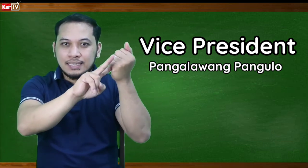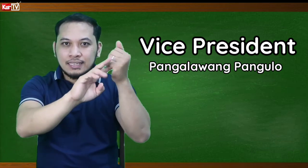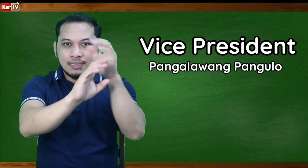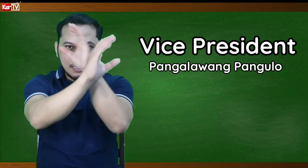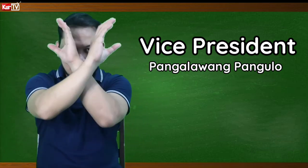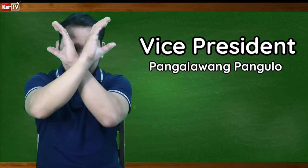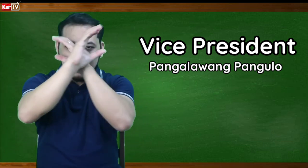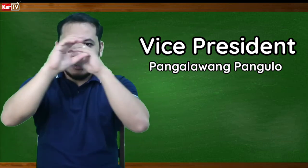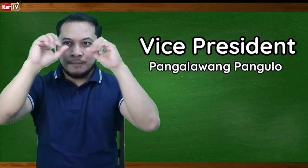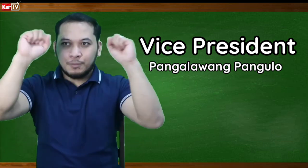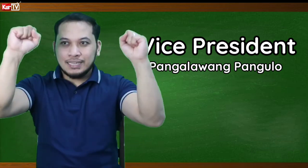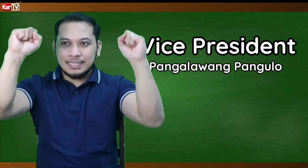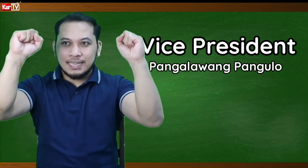Vice President.